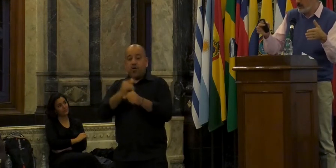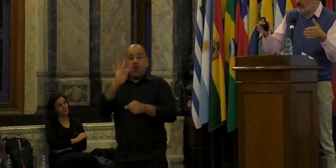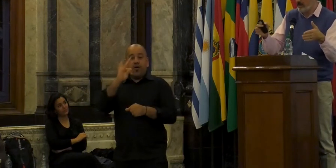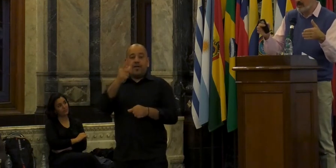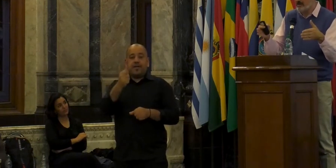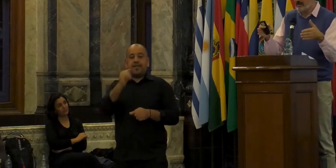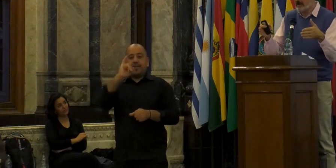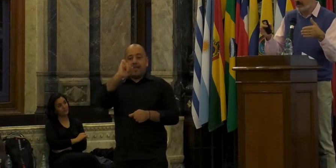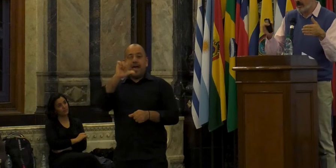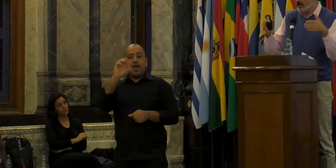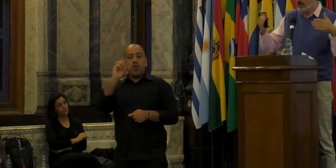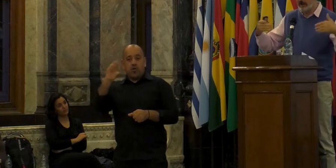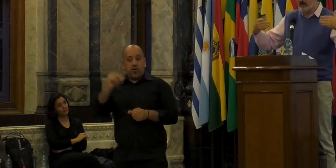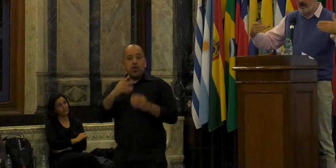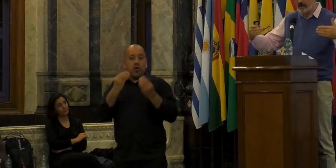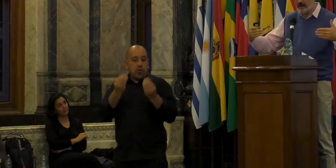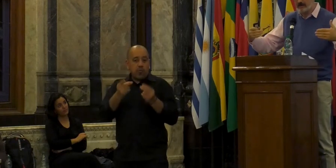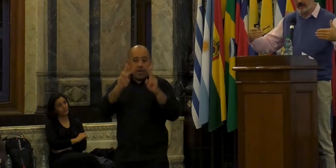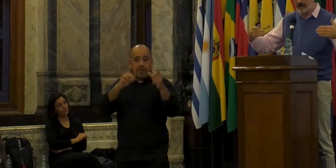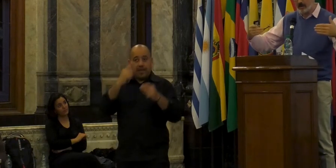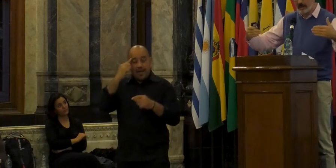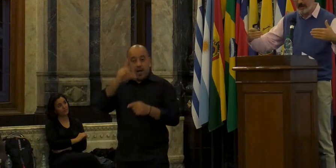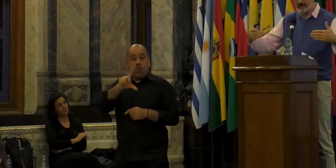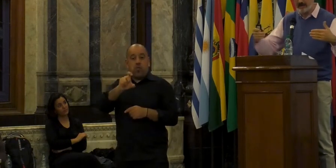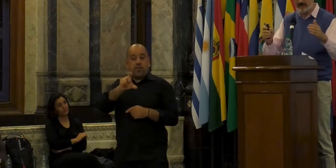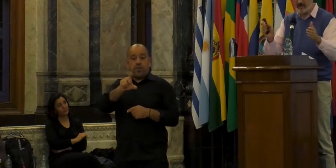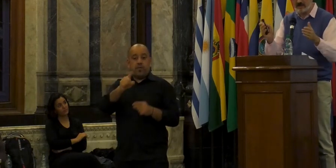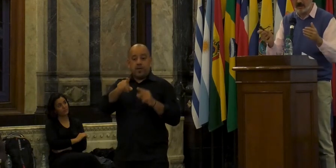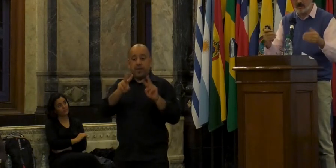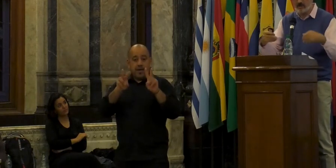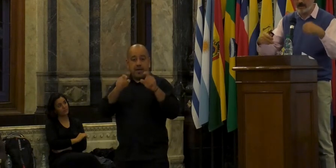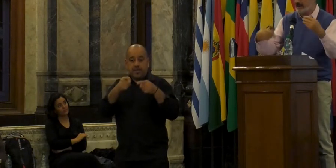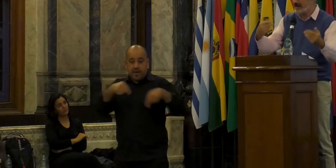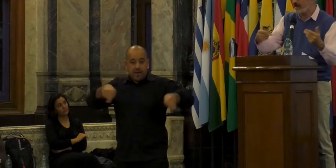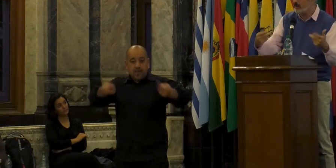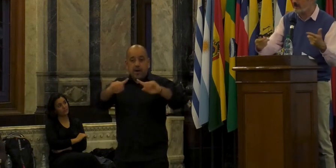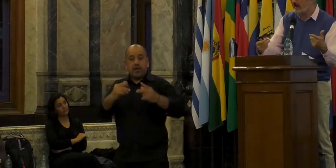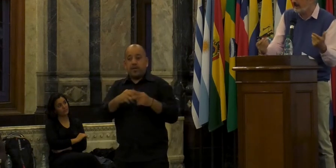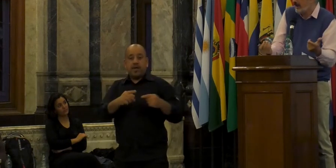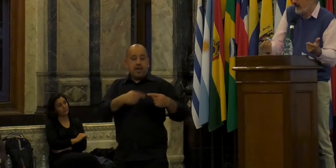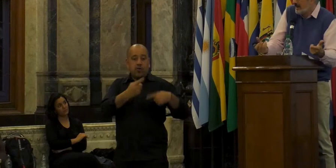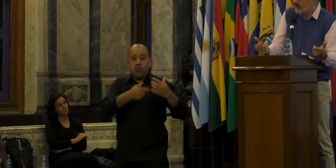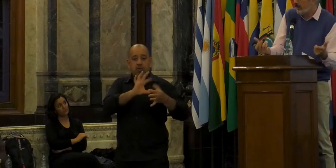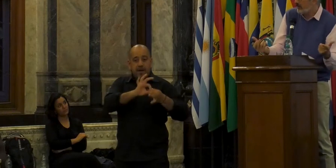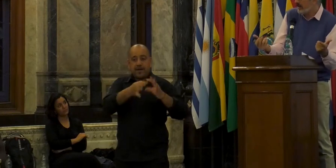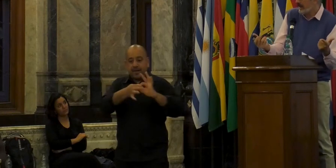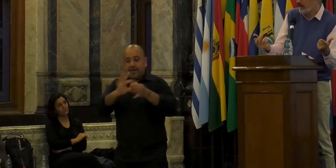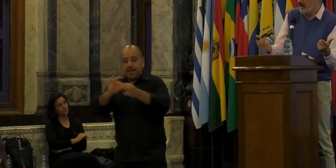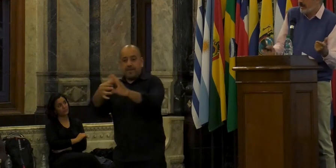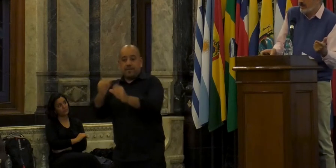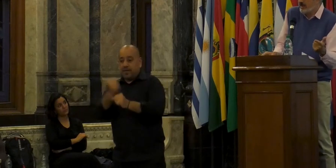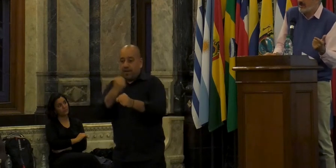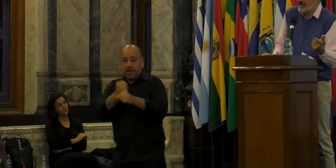doméstico, que es uno de los procesos que se da. O sea, cómo las lógicas laborales de segmentación, de cadena de montaje y tal, se producen